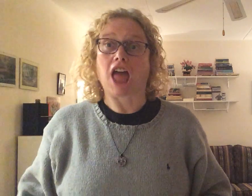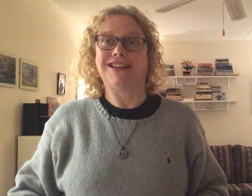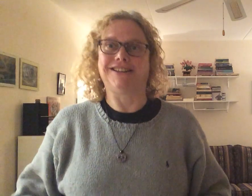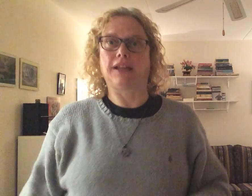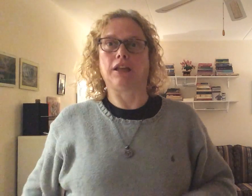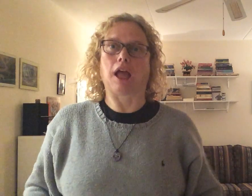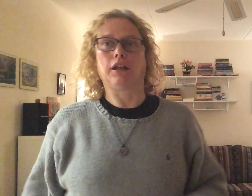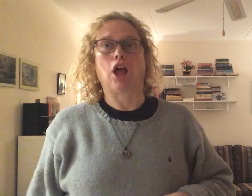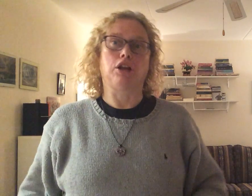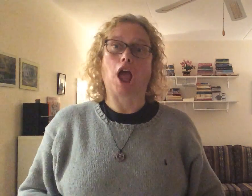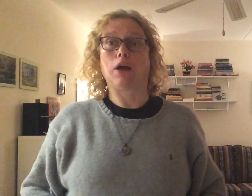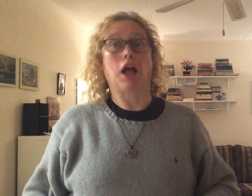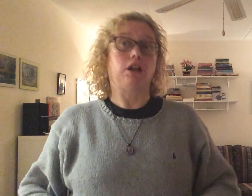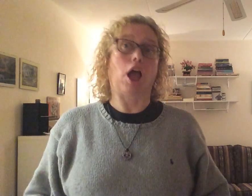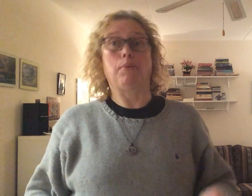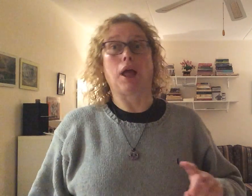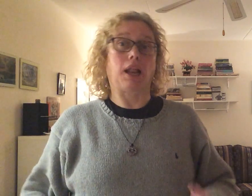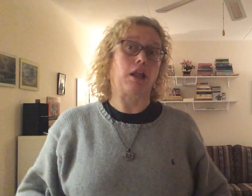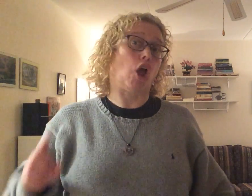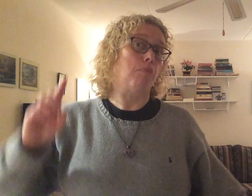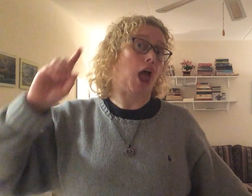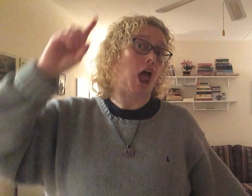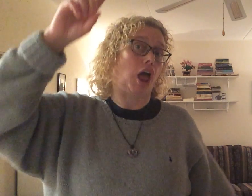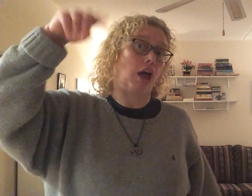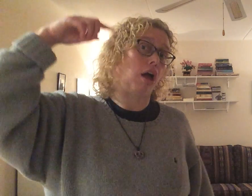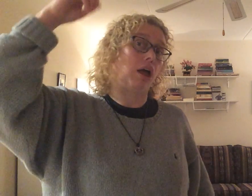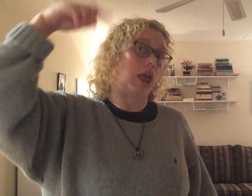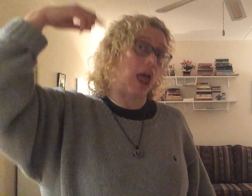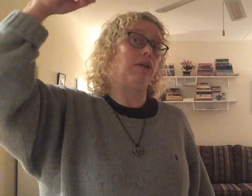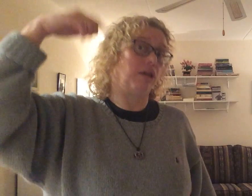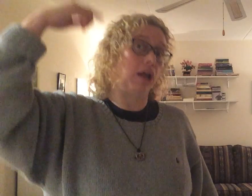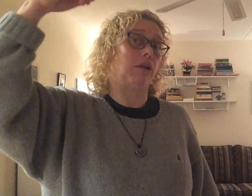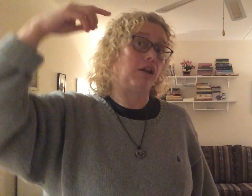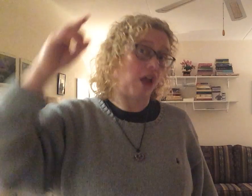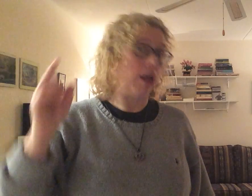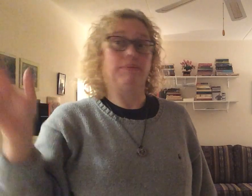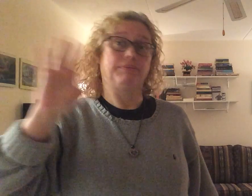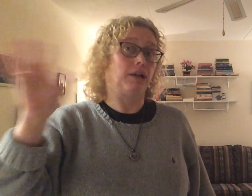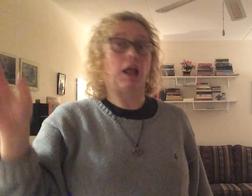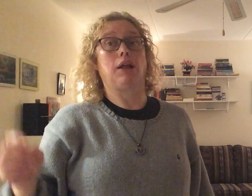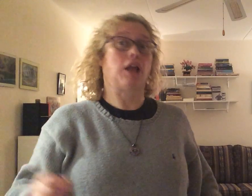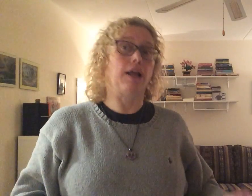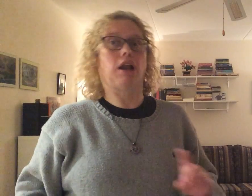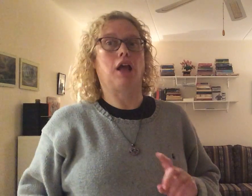proppen. Dan vind je het gek, maar wat jou allemaal in je schedel lopen proppen. Hè? Maar maakt niet uit, maar geef me nog even een